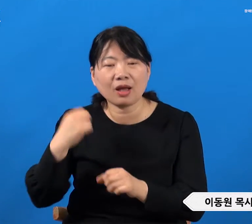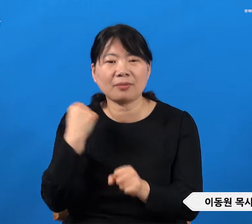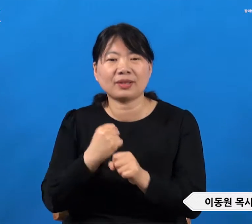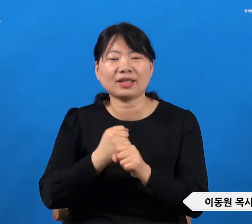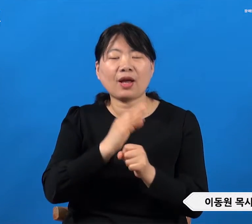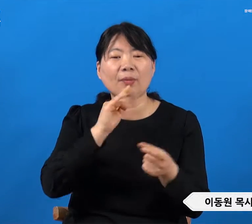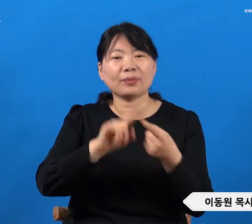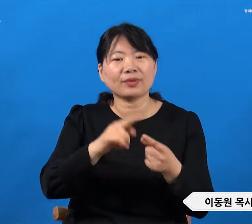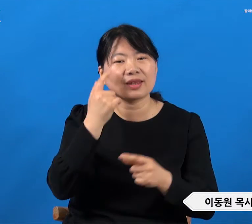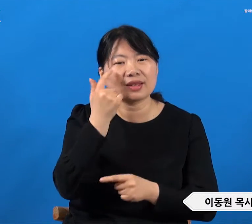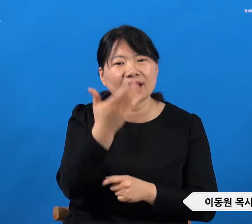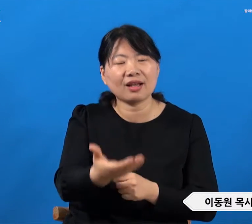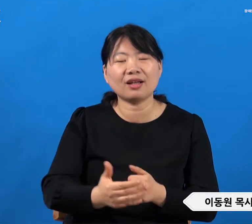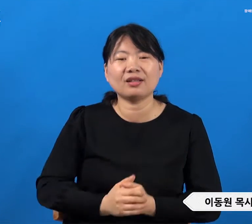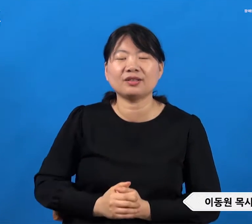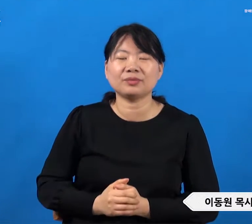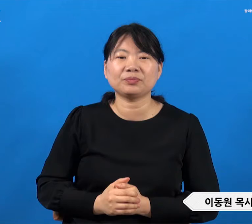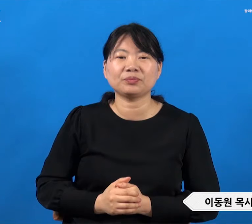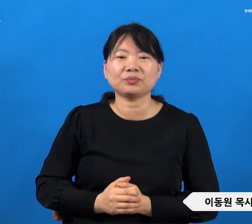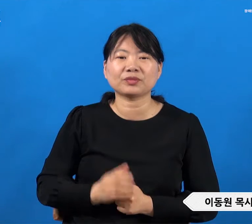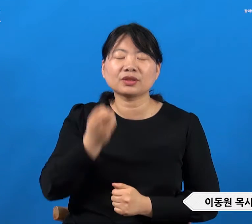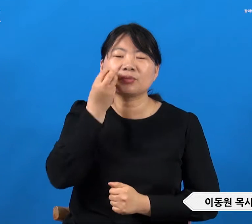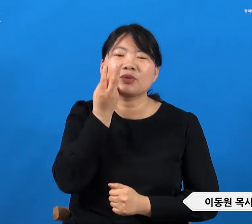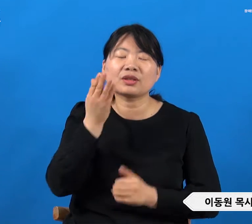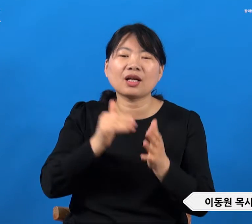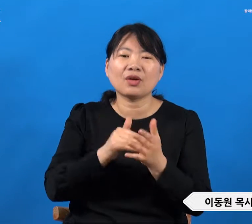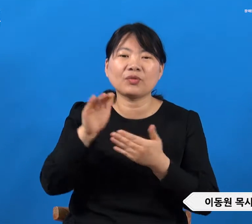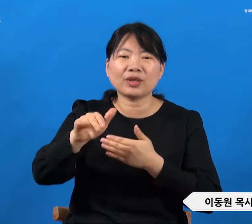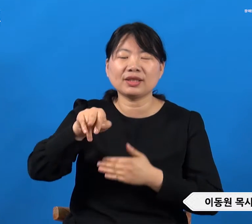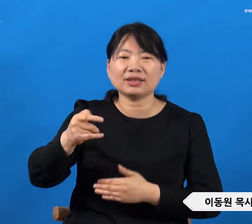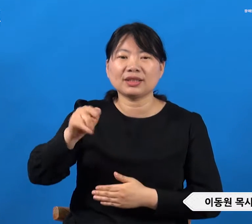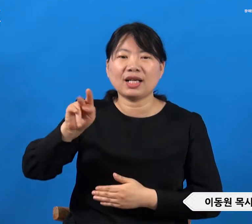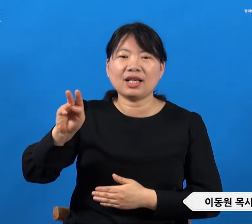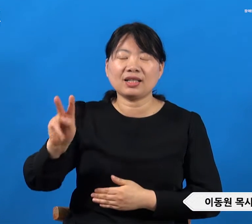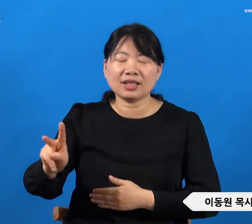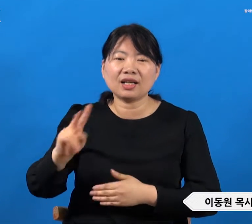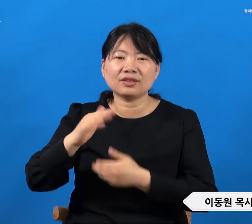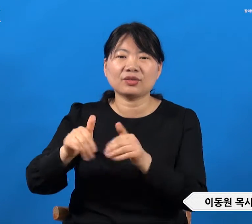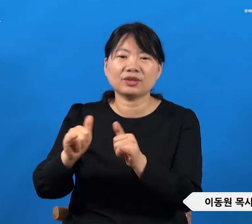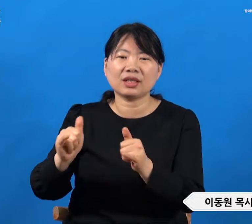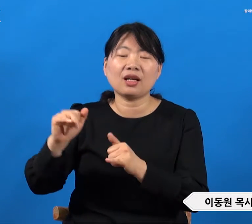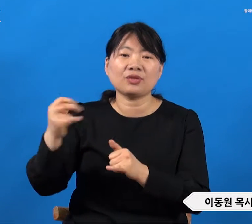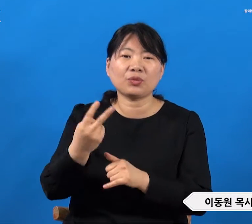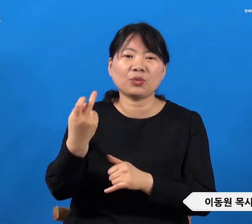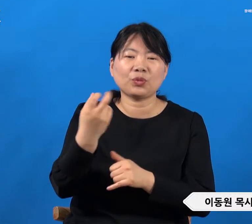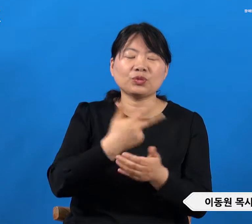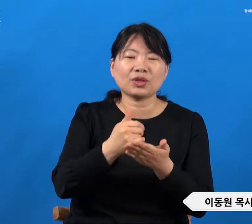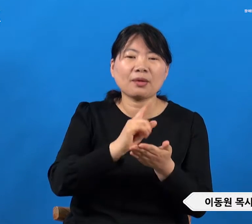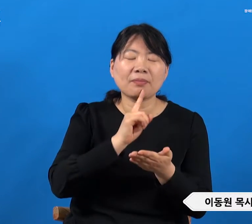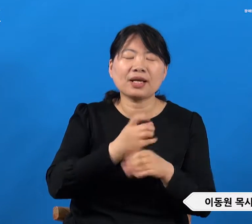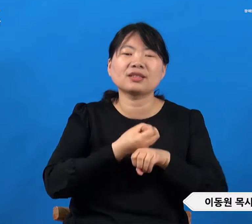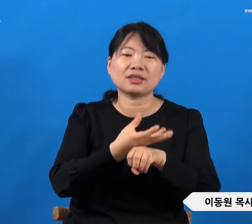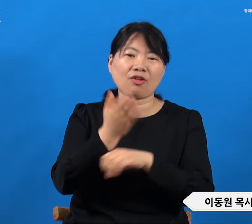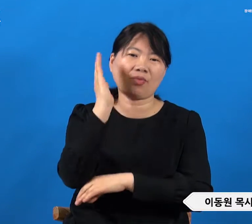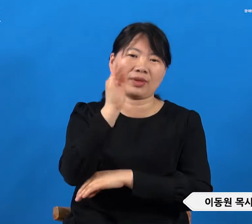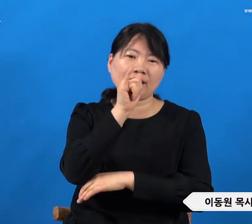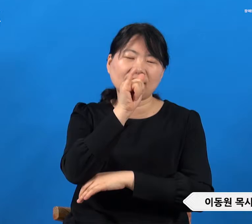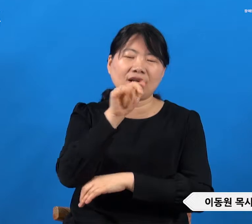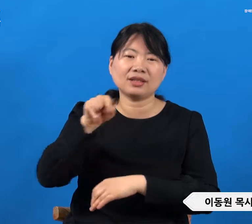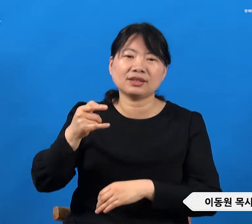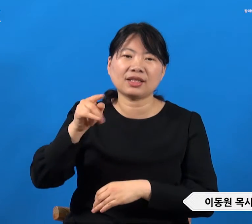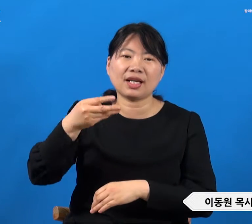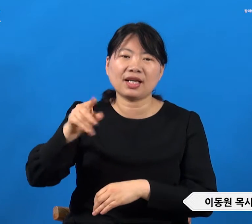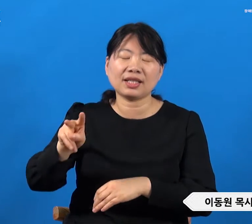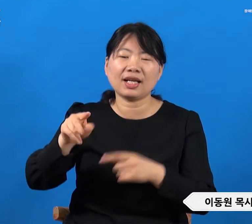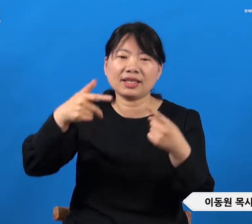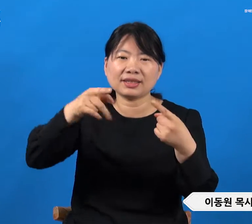말이에요. 자, 몇 달 후에 스가랴 선지자도 다시 주의 말씀을 전합니다.